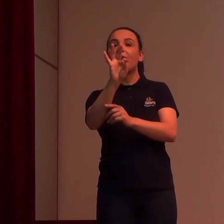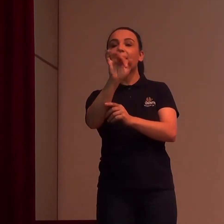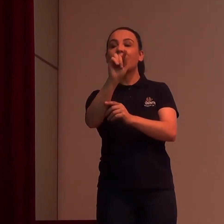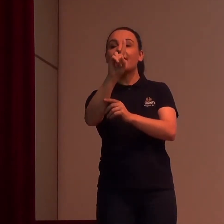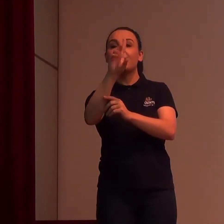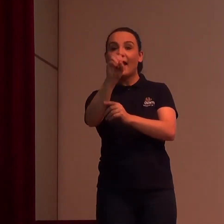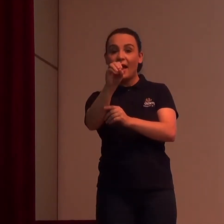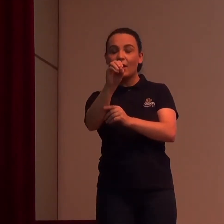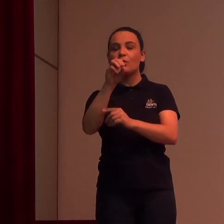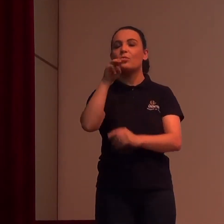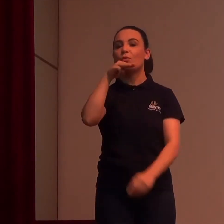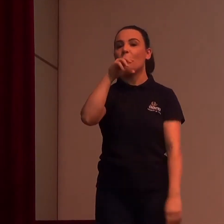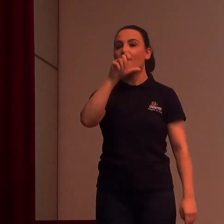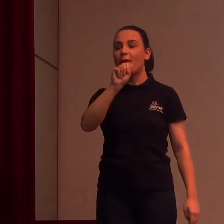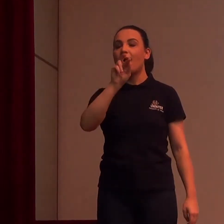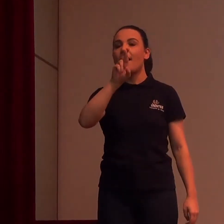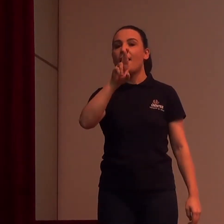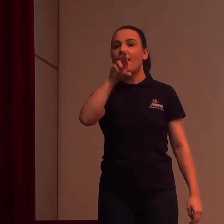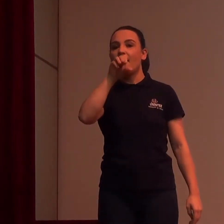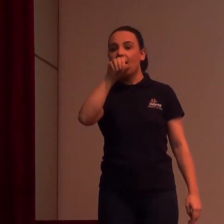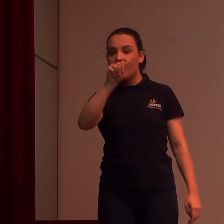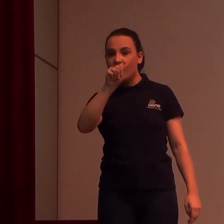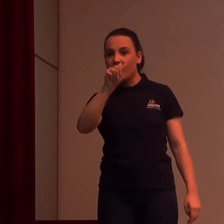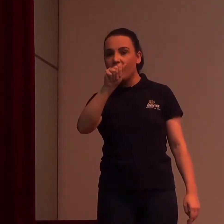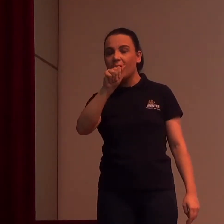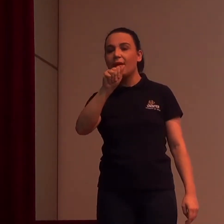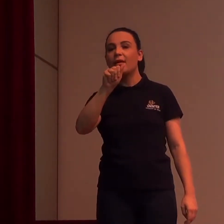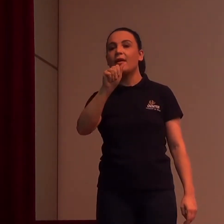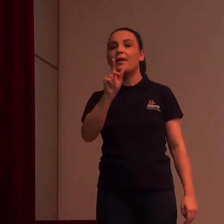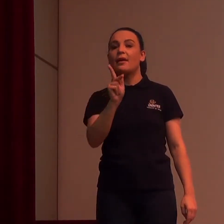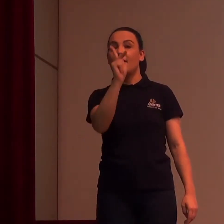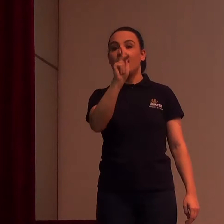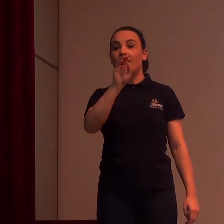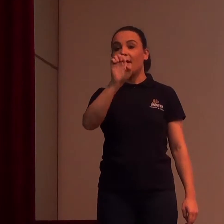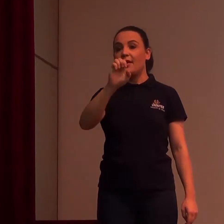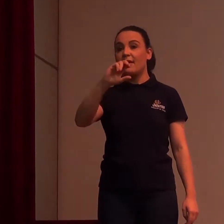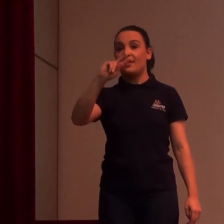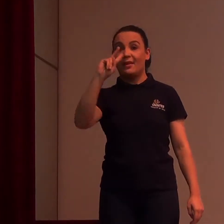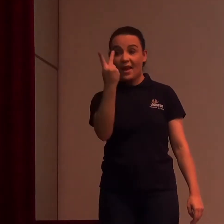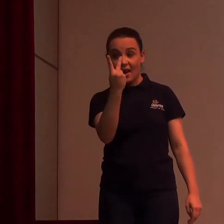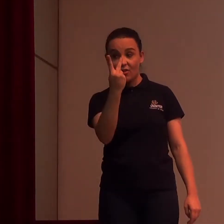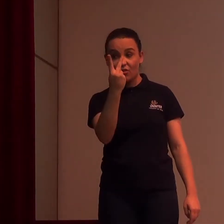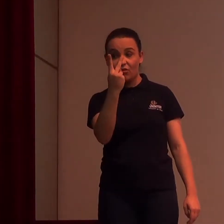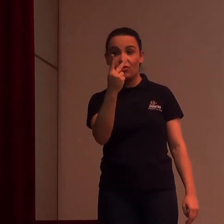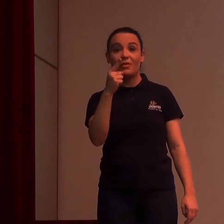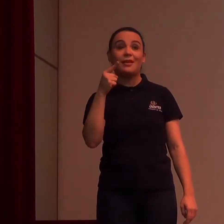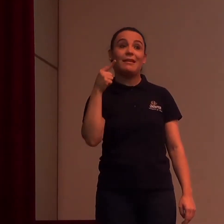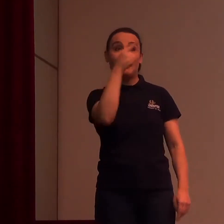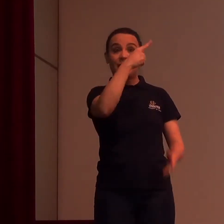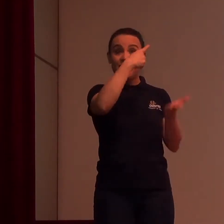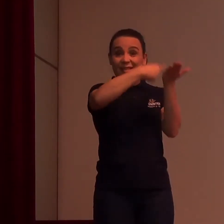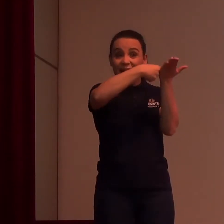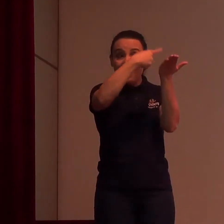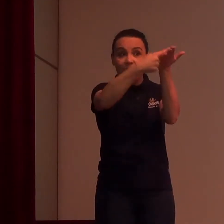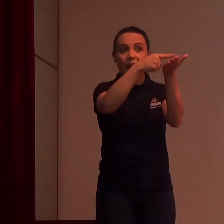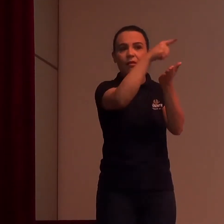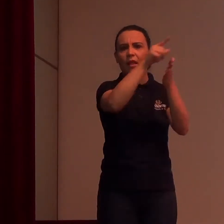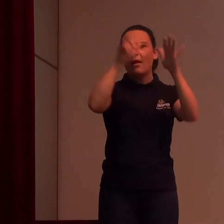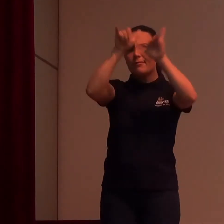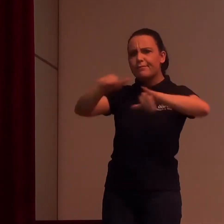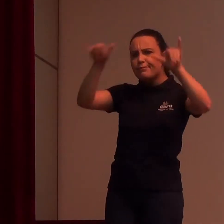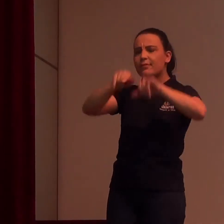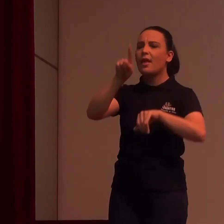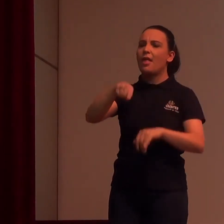direitos autorais, a gente vem tentando desde que fundação é fundação, né? A outra pergunta é como que a